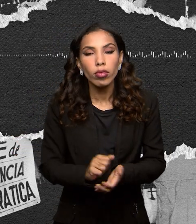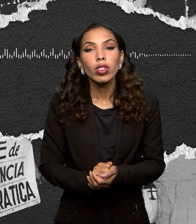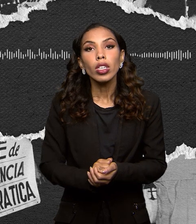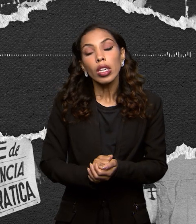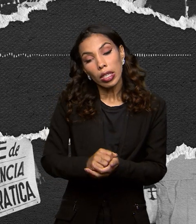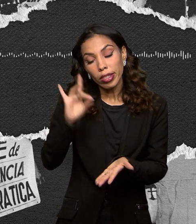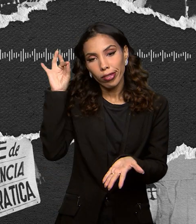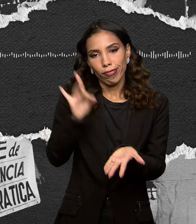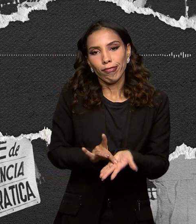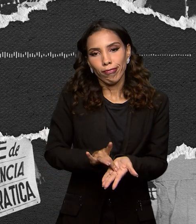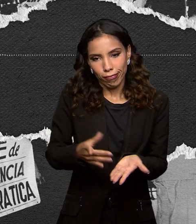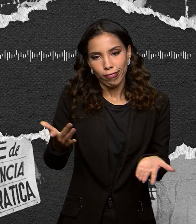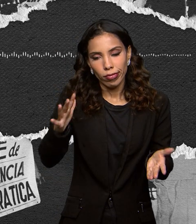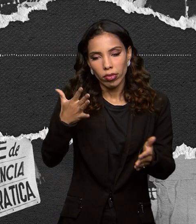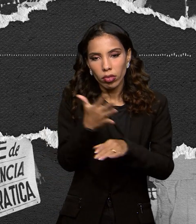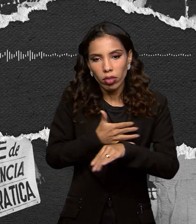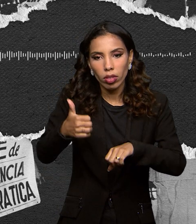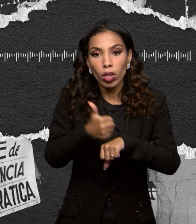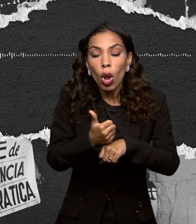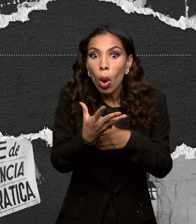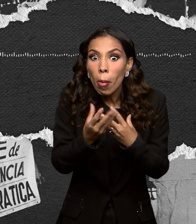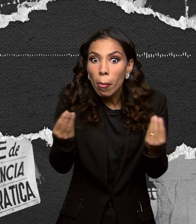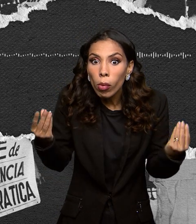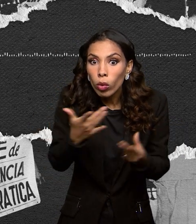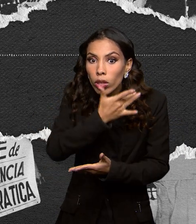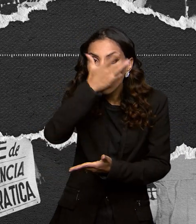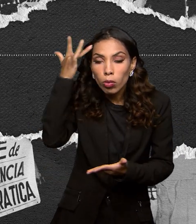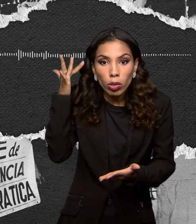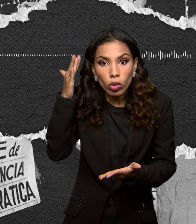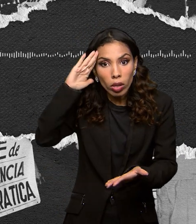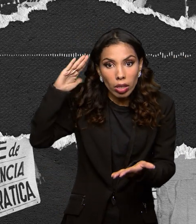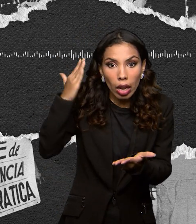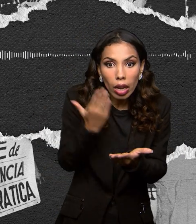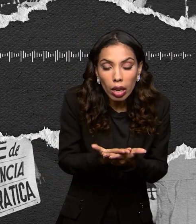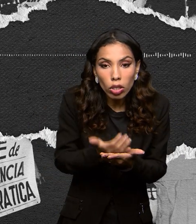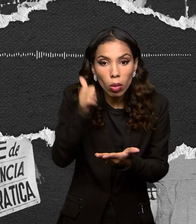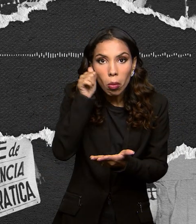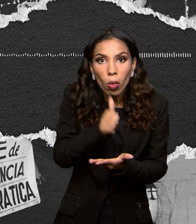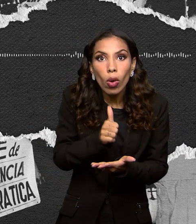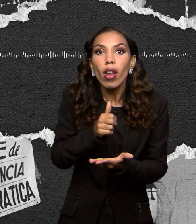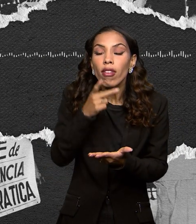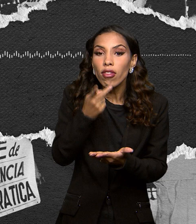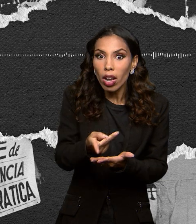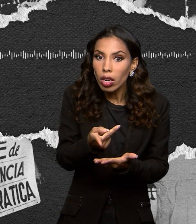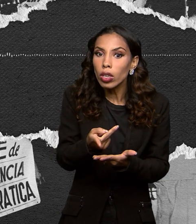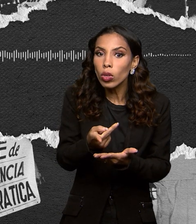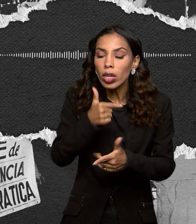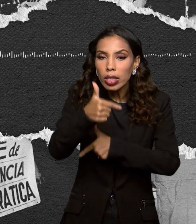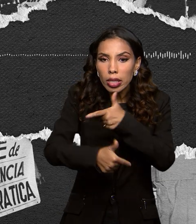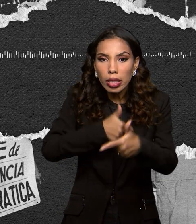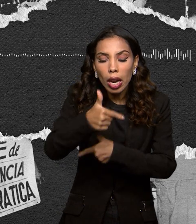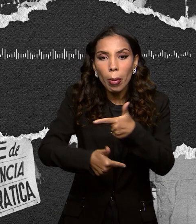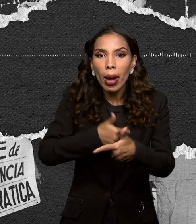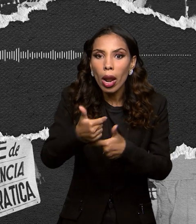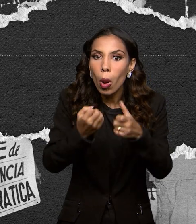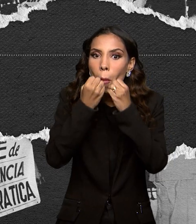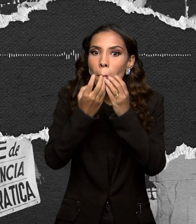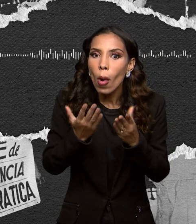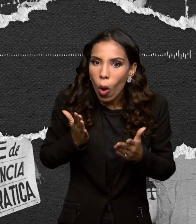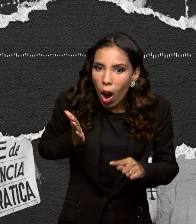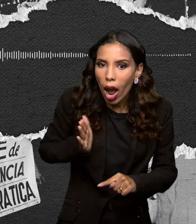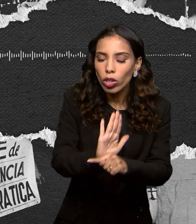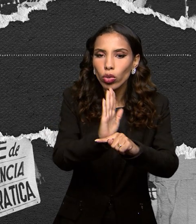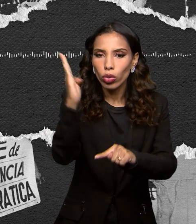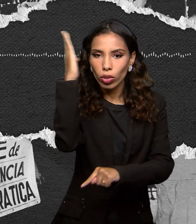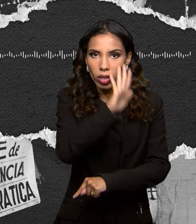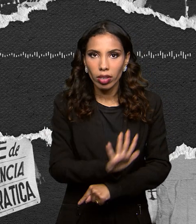ditadura, muitas continuaram acreditando que trabalharam por um bem maior. A gente resgata o posicionamento da Eudóxia Ribeiro Dantas, que